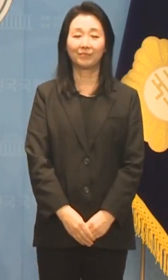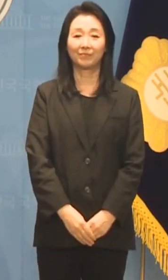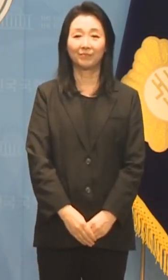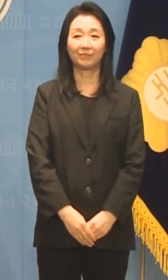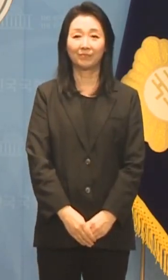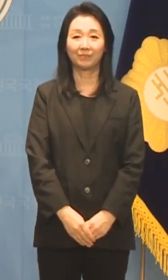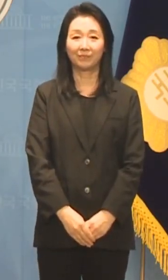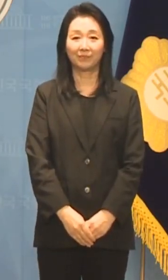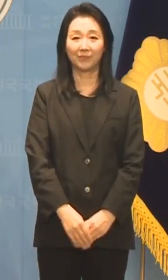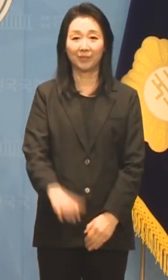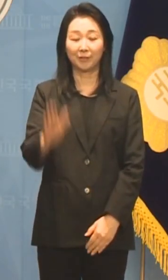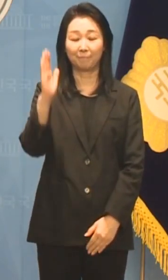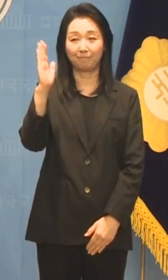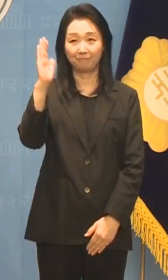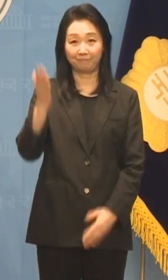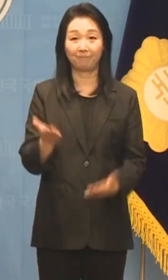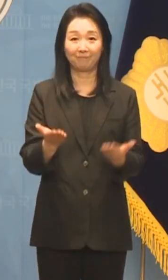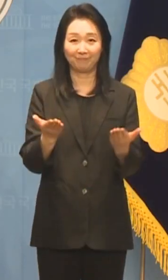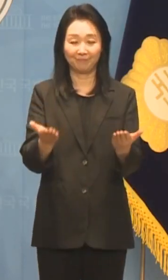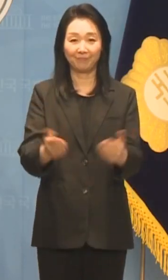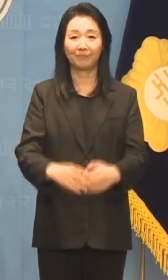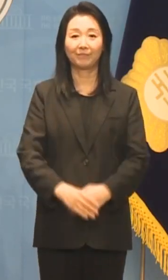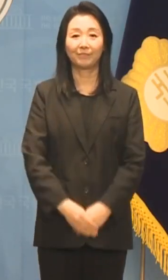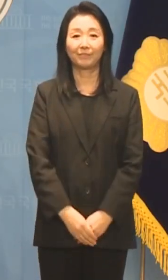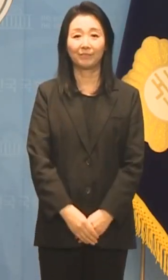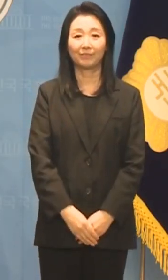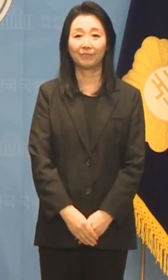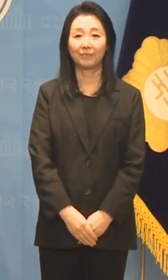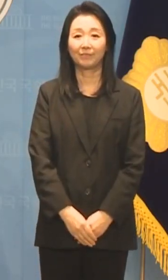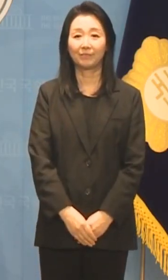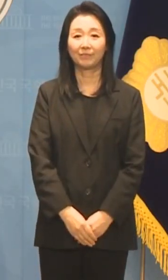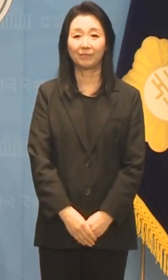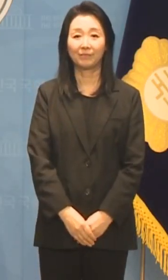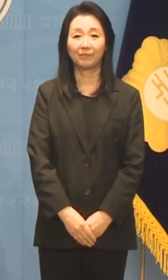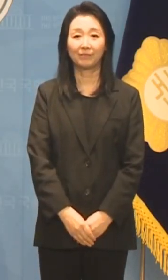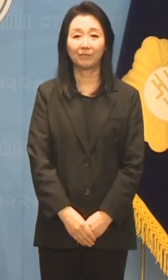그럼 바로 기자회견문 낭독을 시작하도록 하겠습니다.